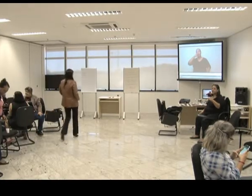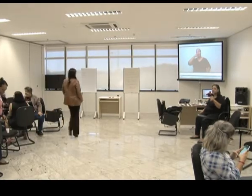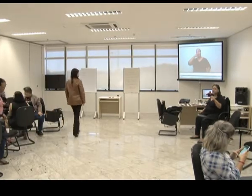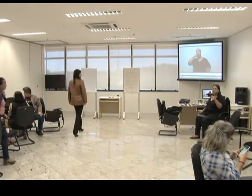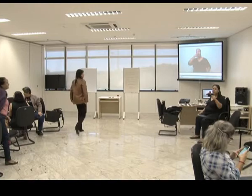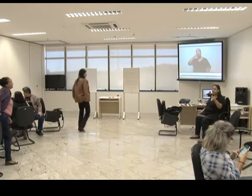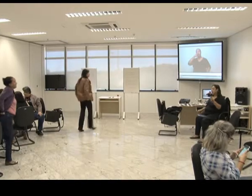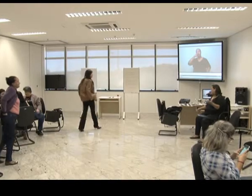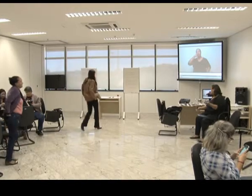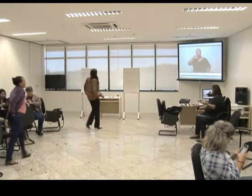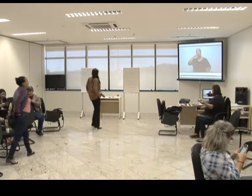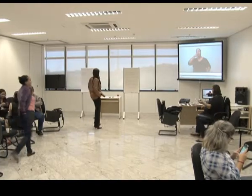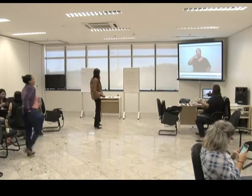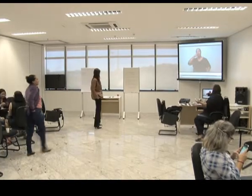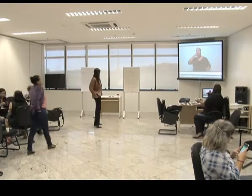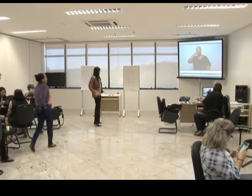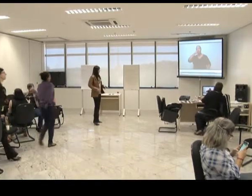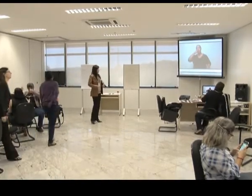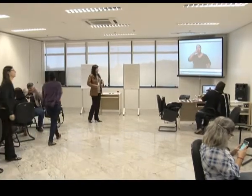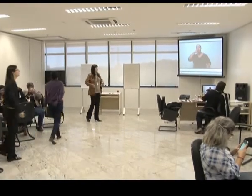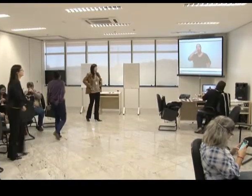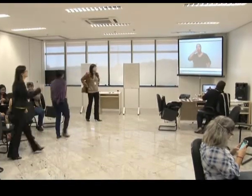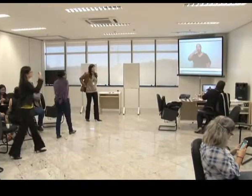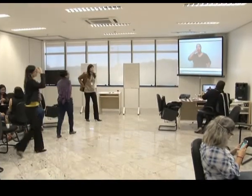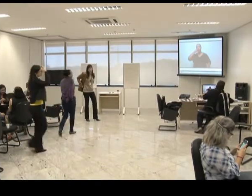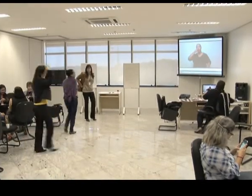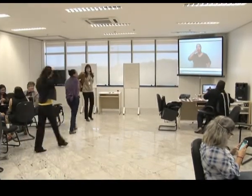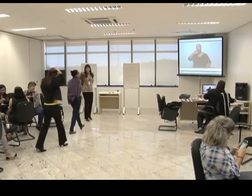Vocês agora... Eu deveria ter um monte de papelzinho aqui, mas não tenho.